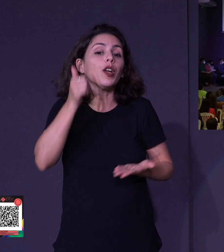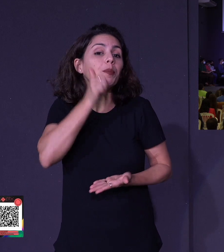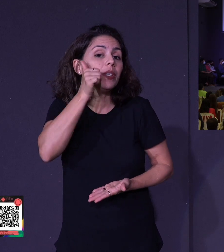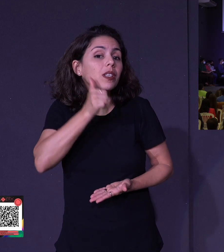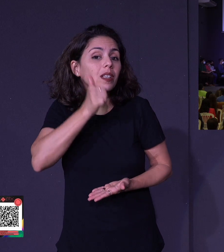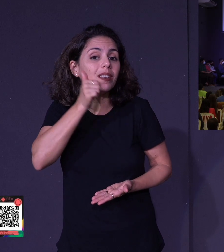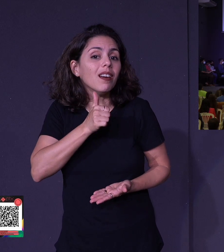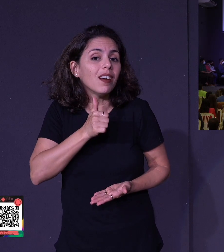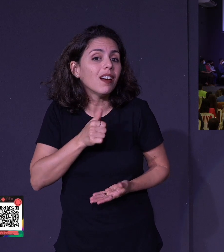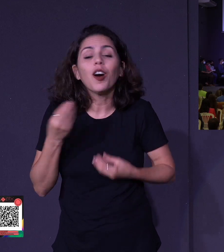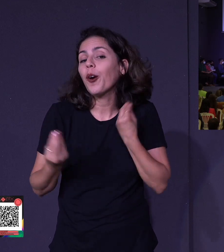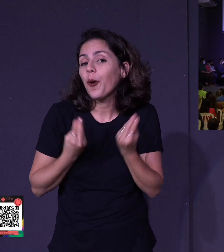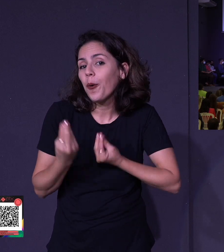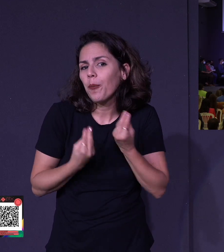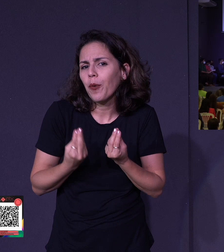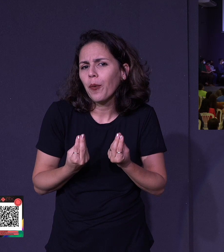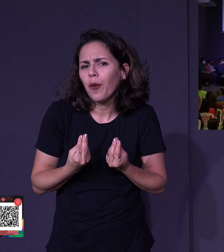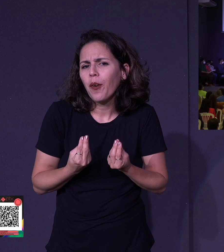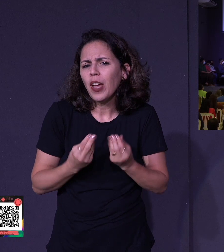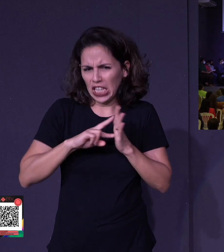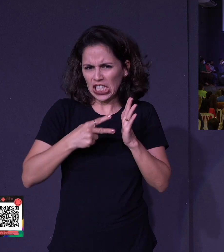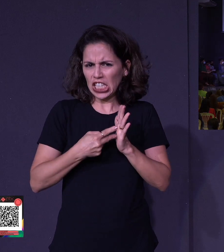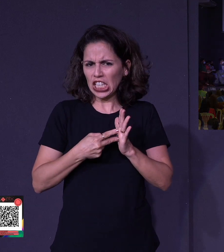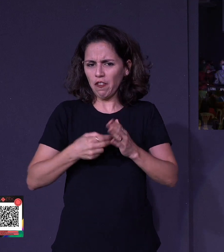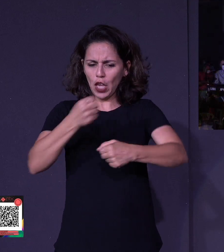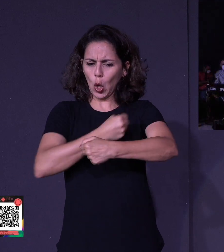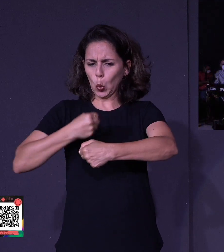marido. Eu sou ricamente abençoado, irmão.